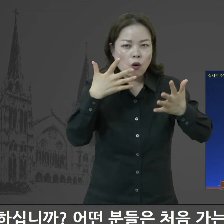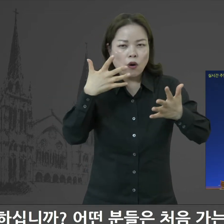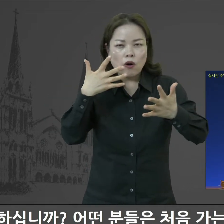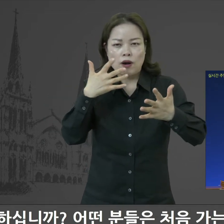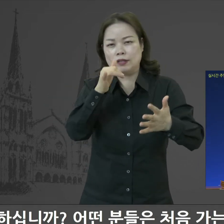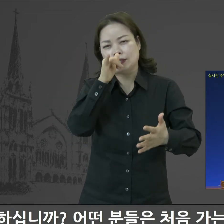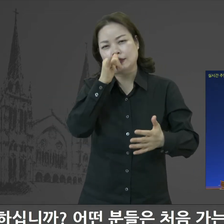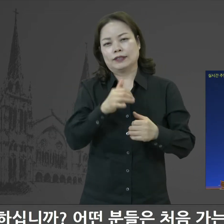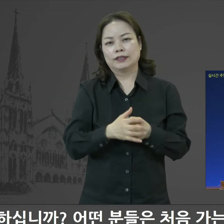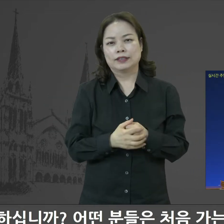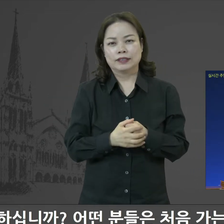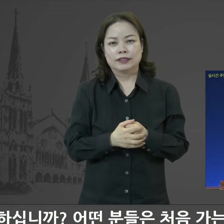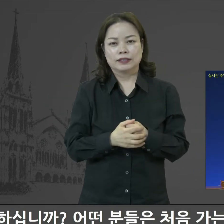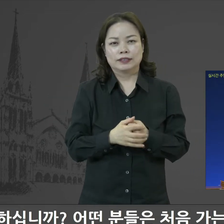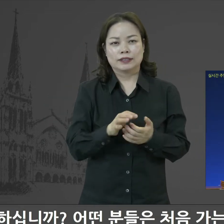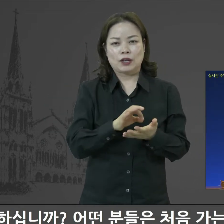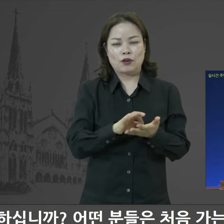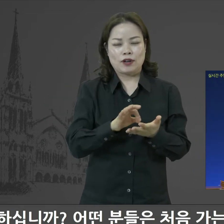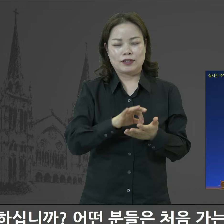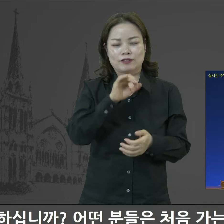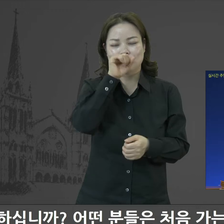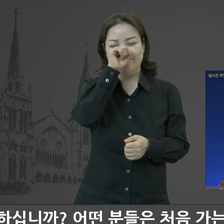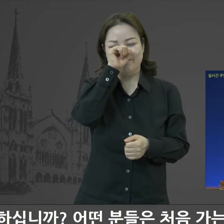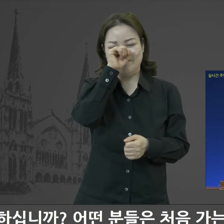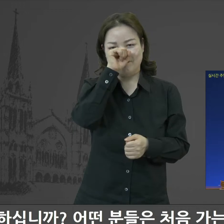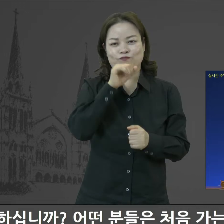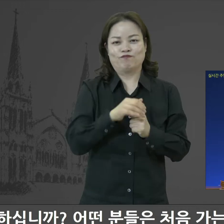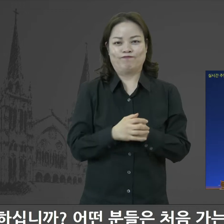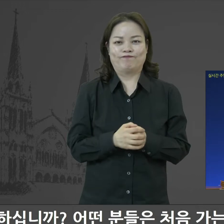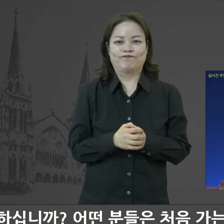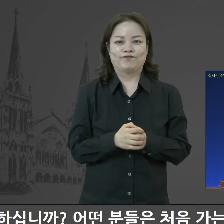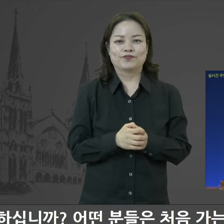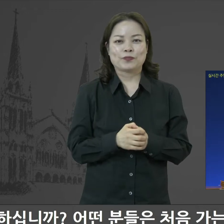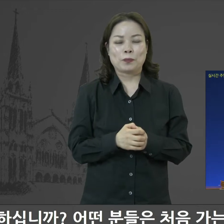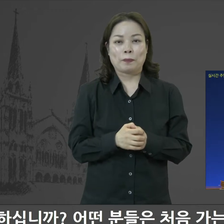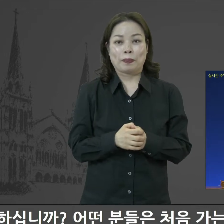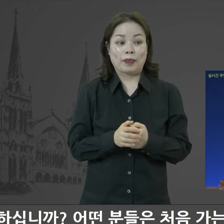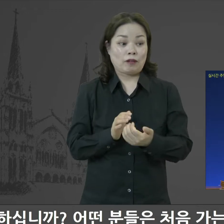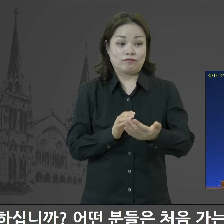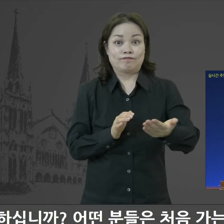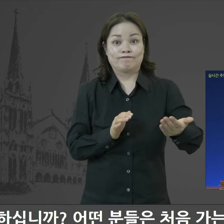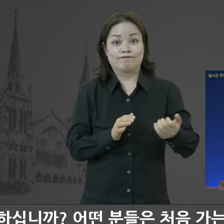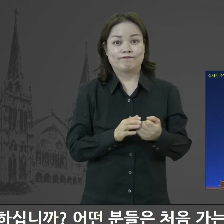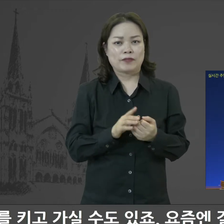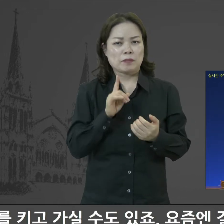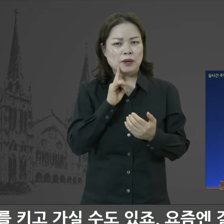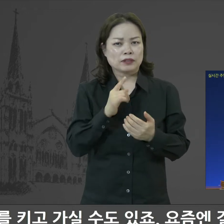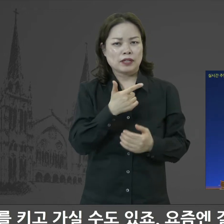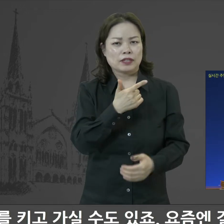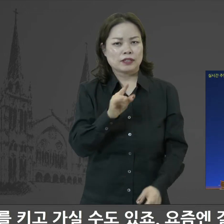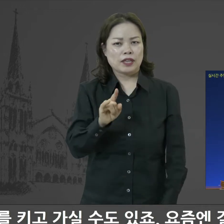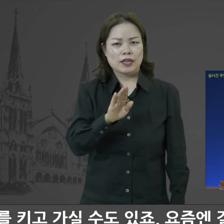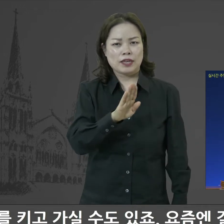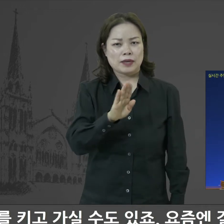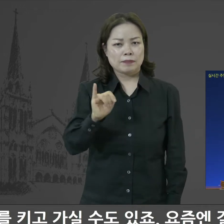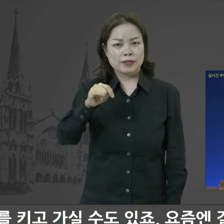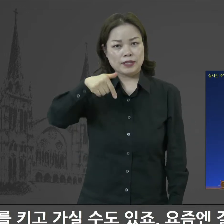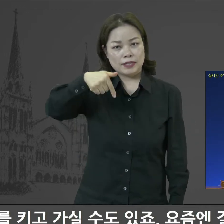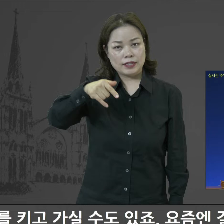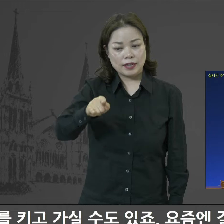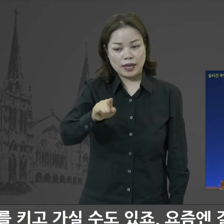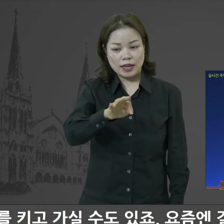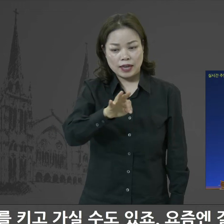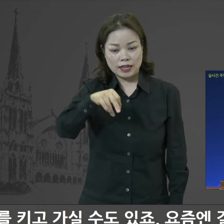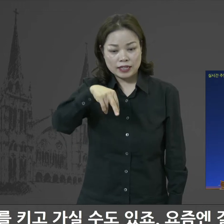향상되어 가지고 사용하기가 참 좋다고들 생각을 하실 겁니다. 근데 여러분, 만약에 내비게이션이 내가 평소에